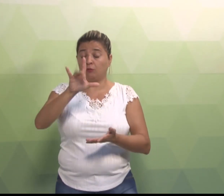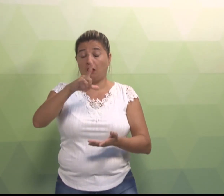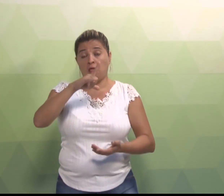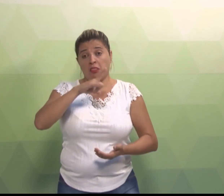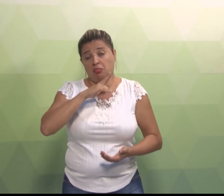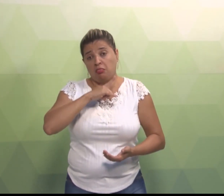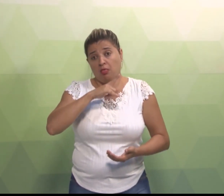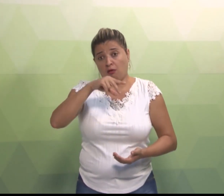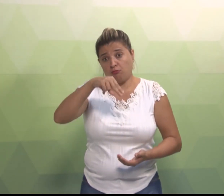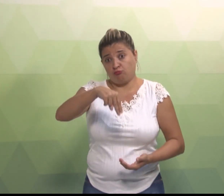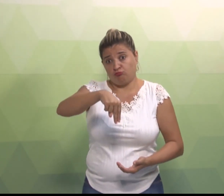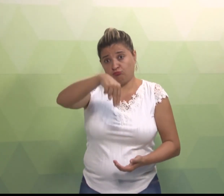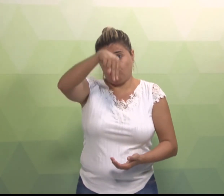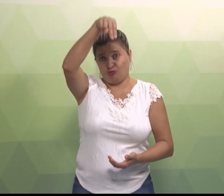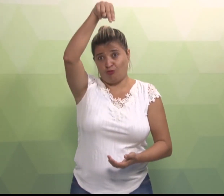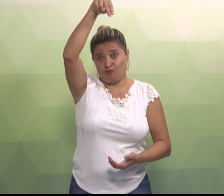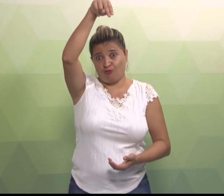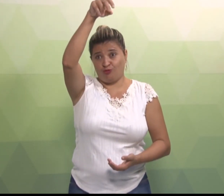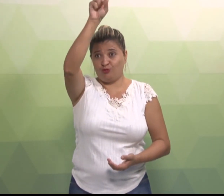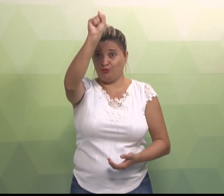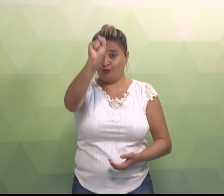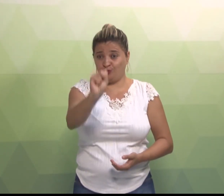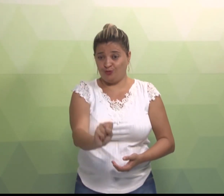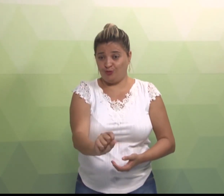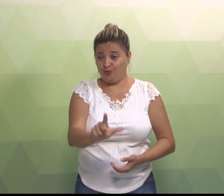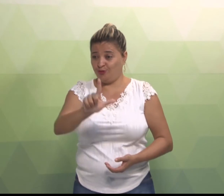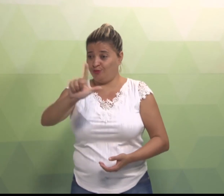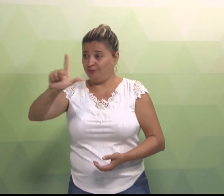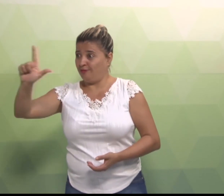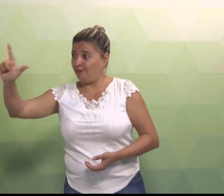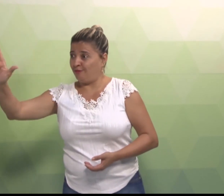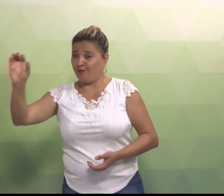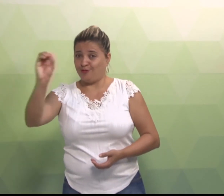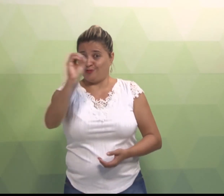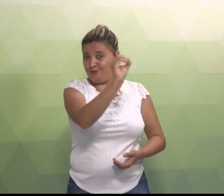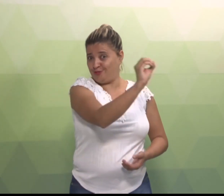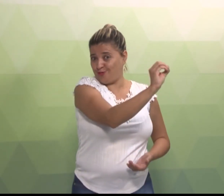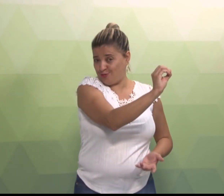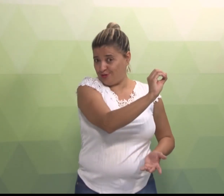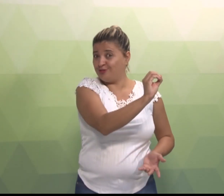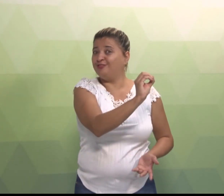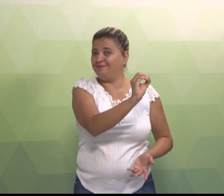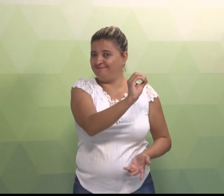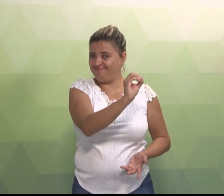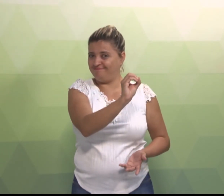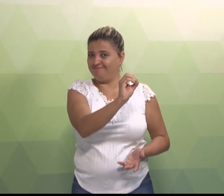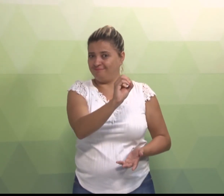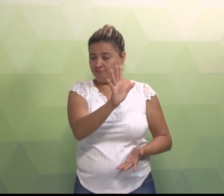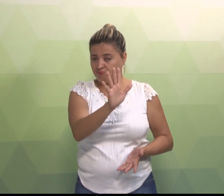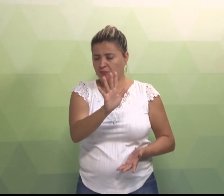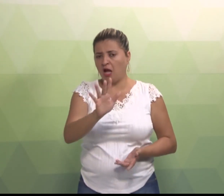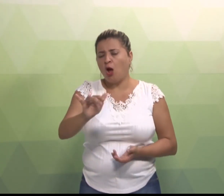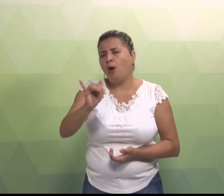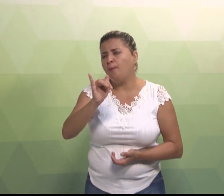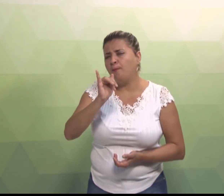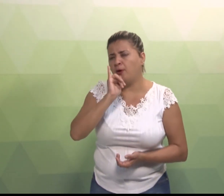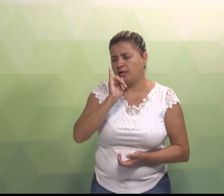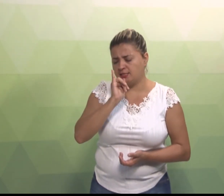Que tem um lugar próprio, norte, sul, leste, oeste. Então, por